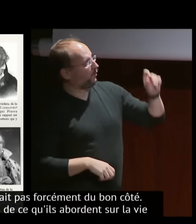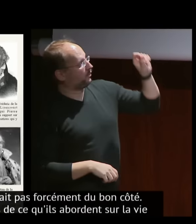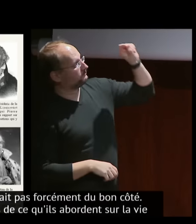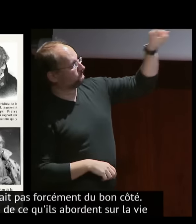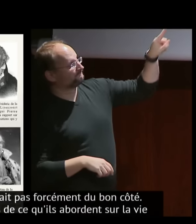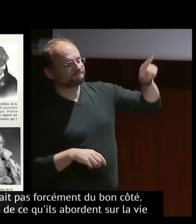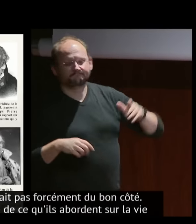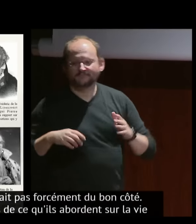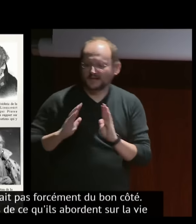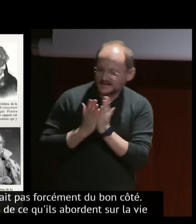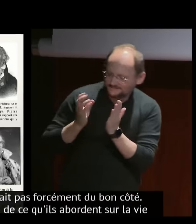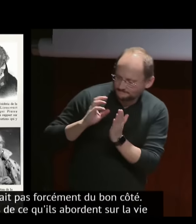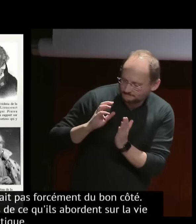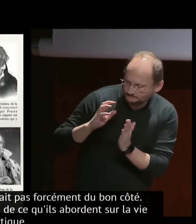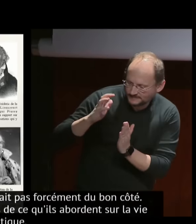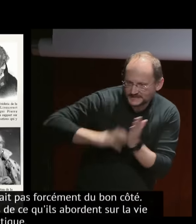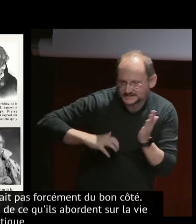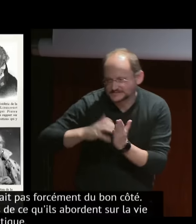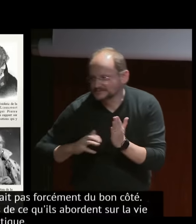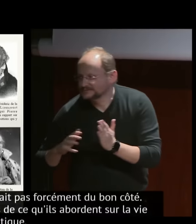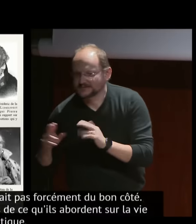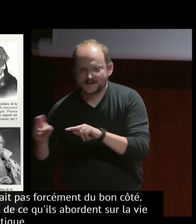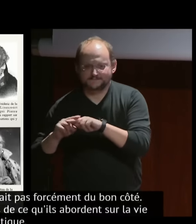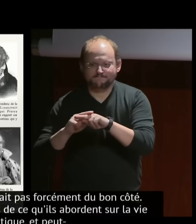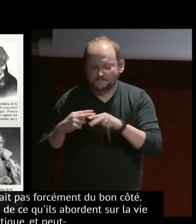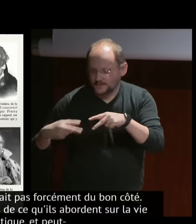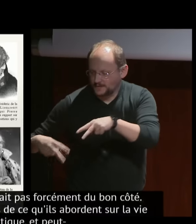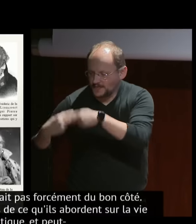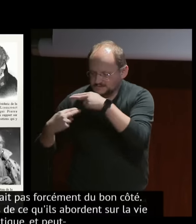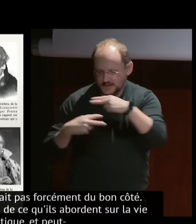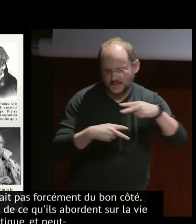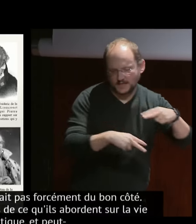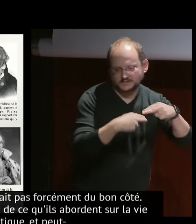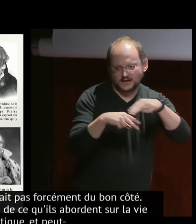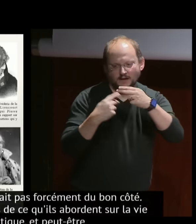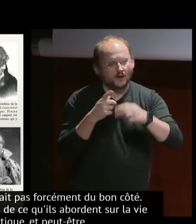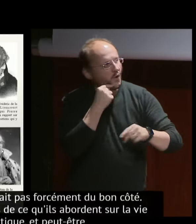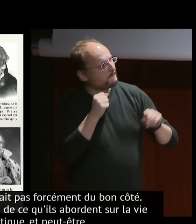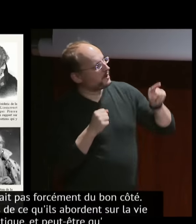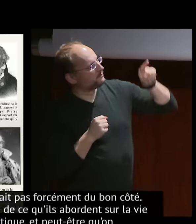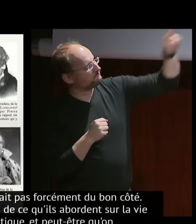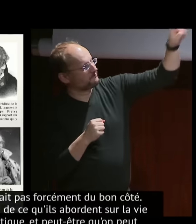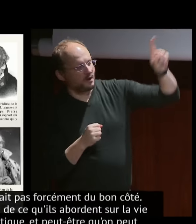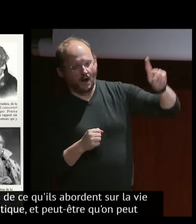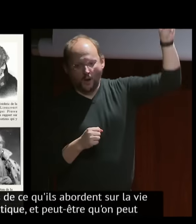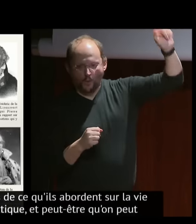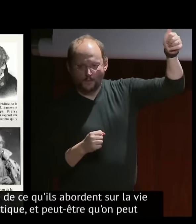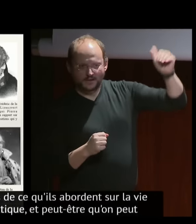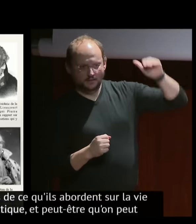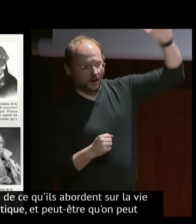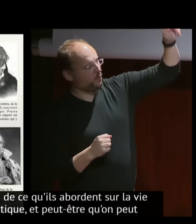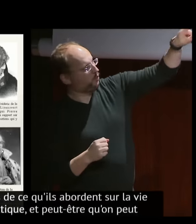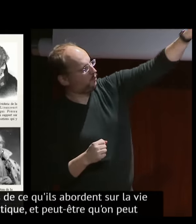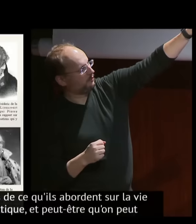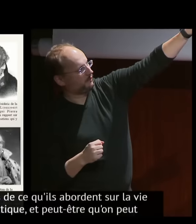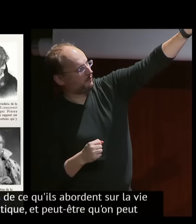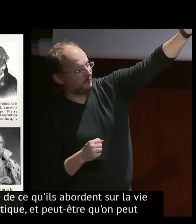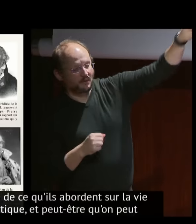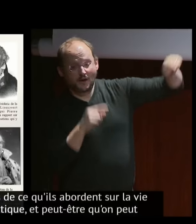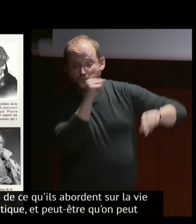et peut-être, on pourrait dire que Desloges serait le premier militant sourd à travers